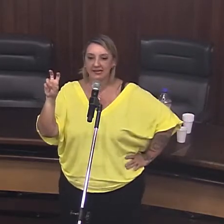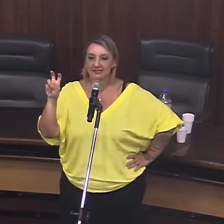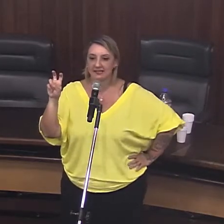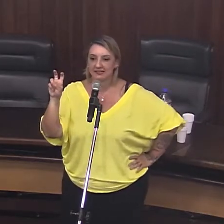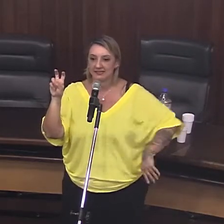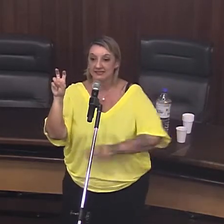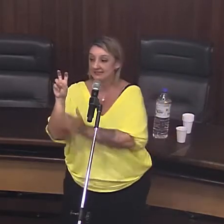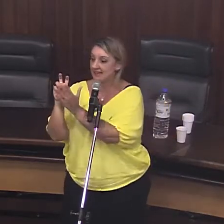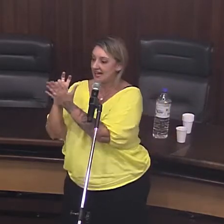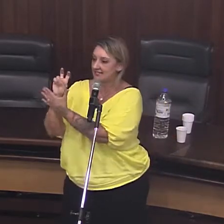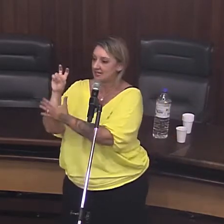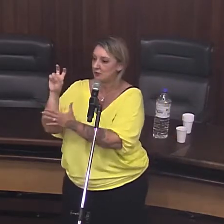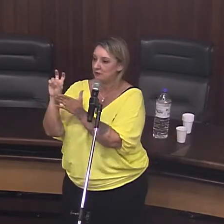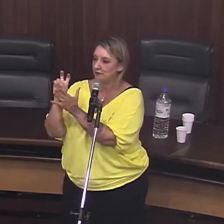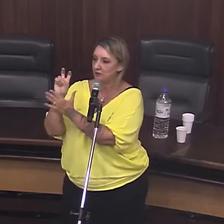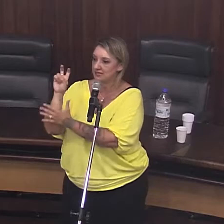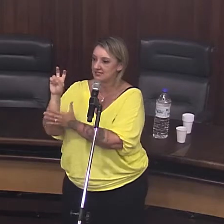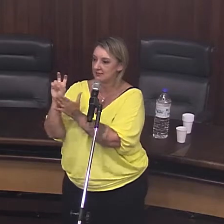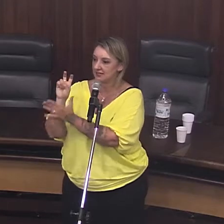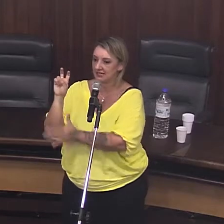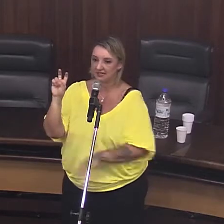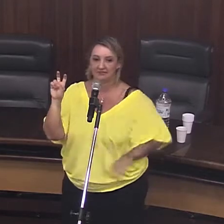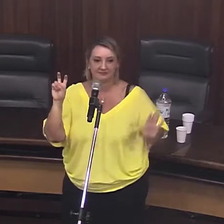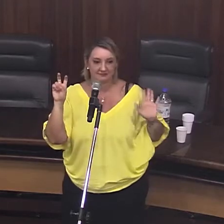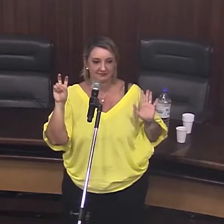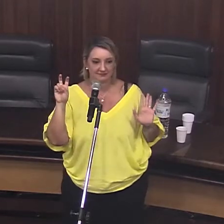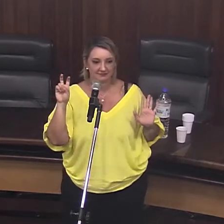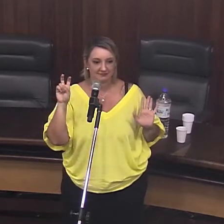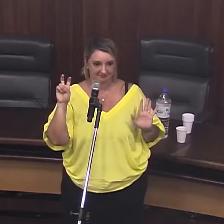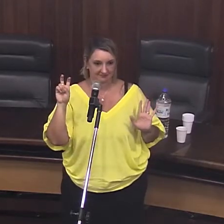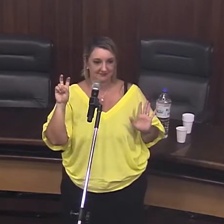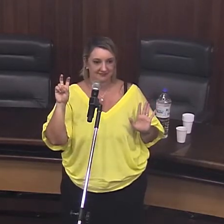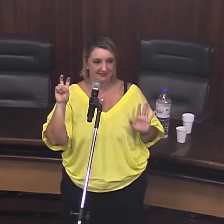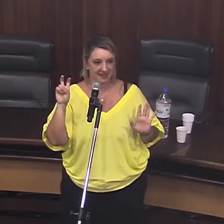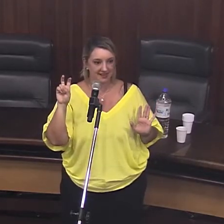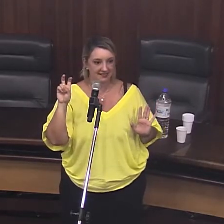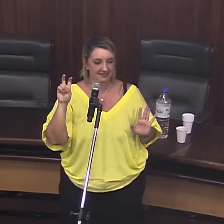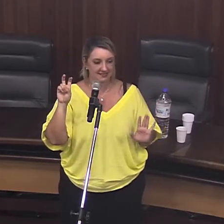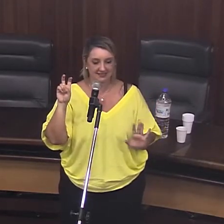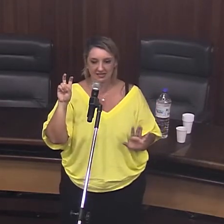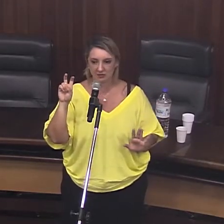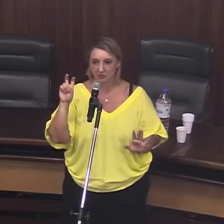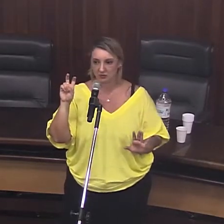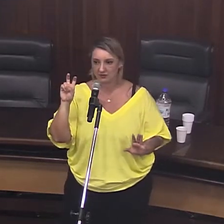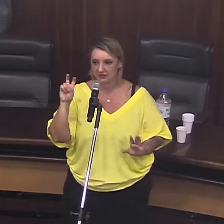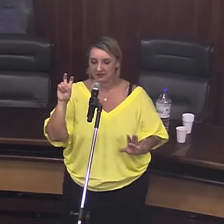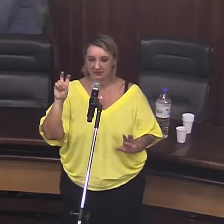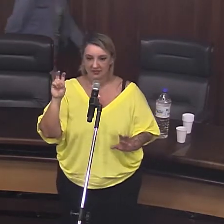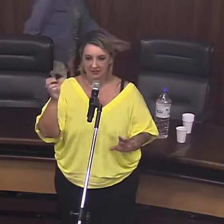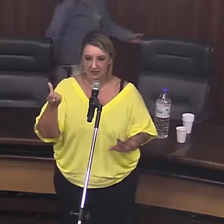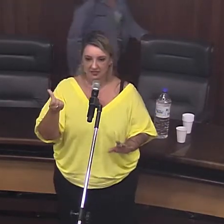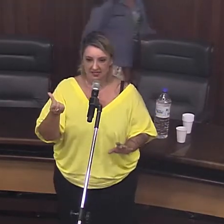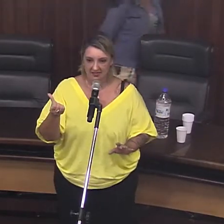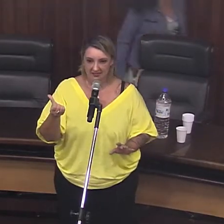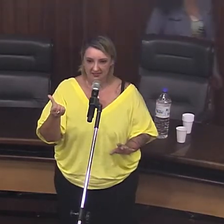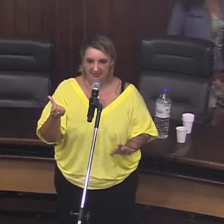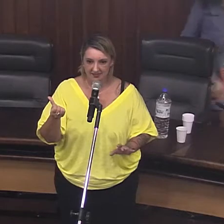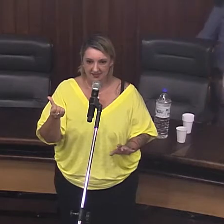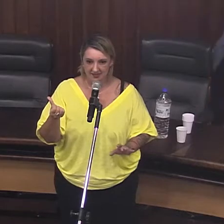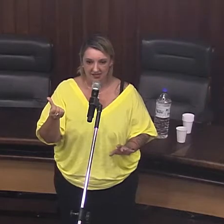letra nessa configuração aqui. Né? 5. E o 6. Agora